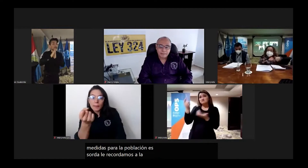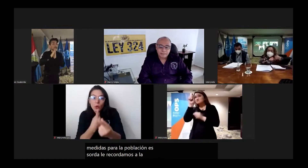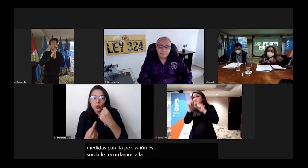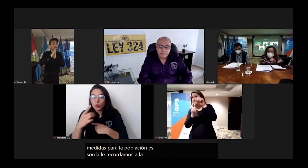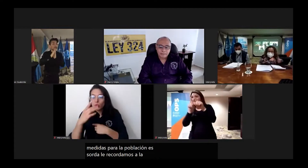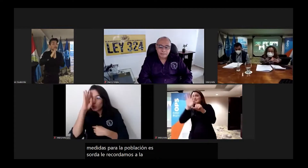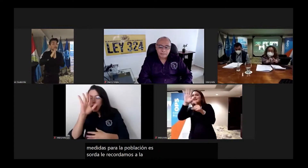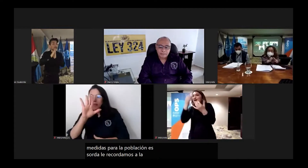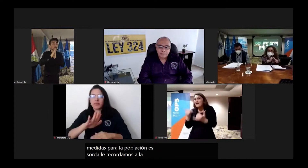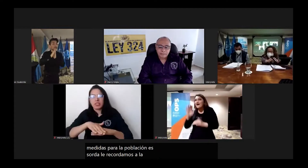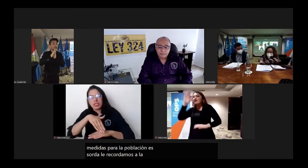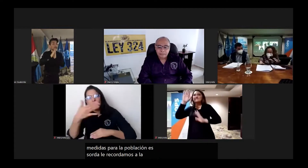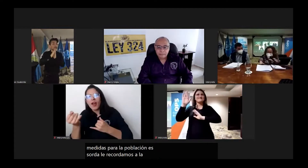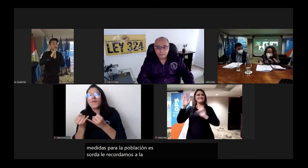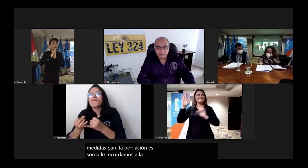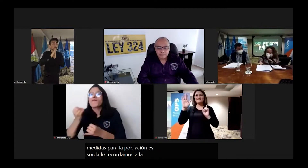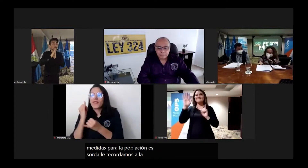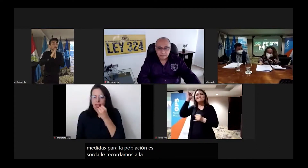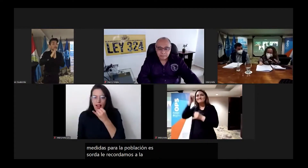hacer al final